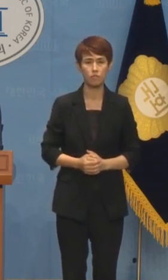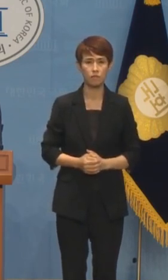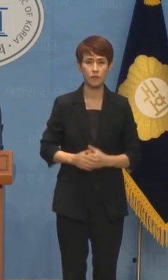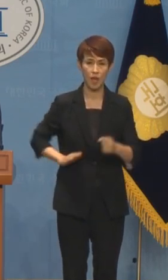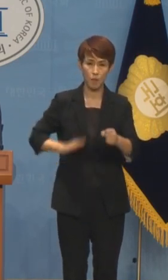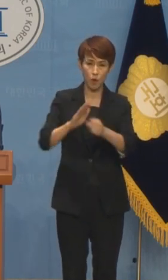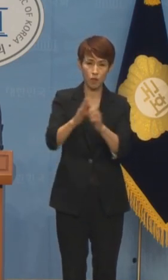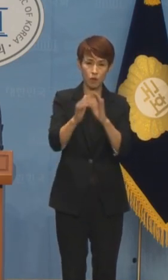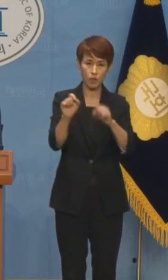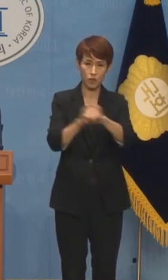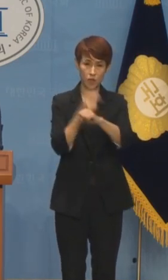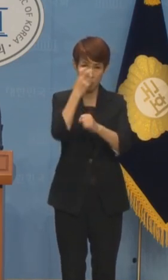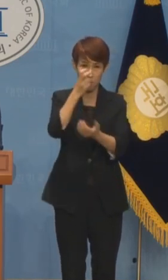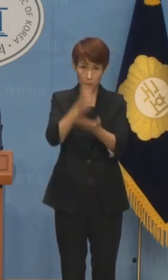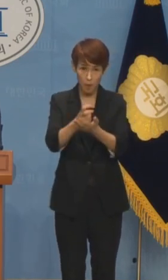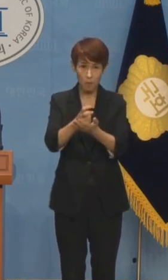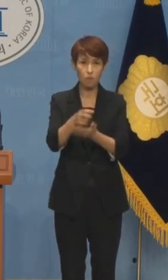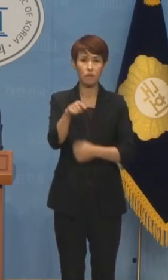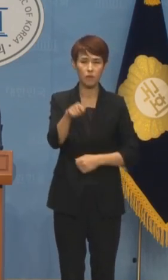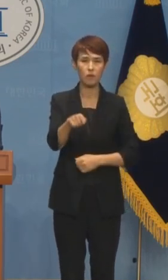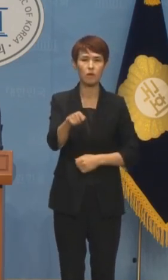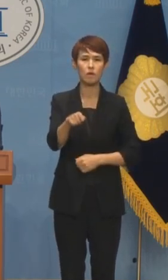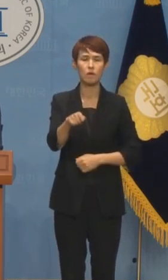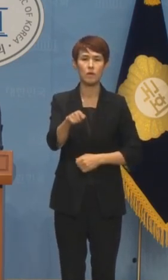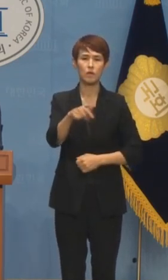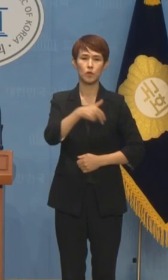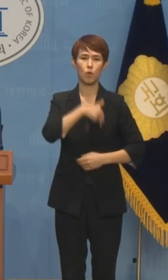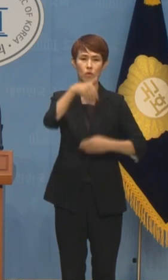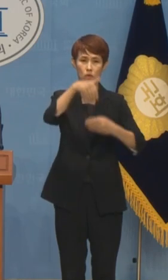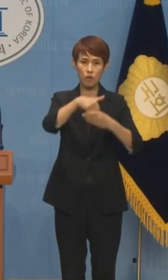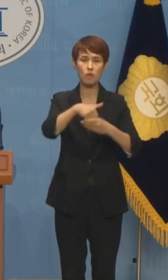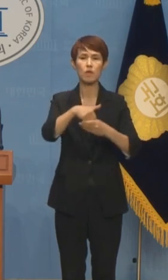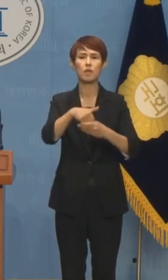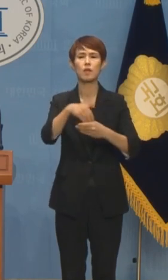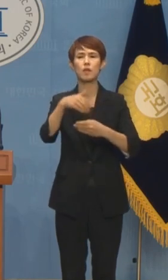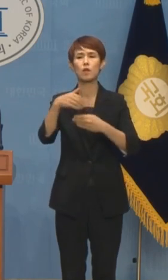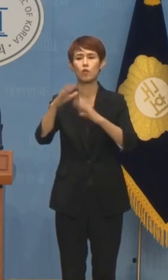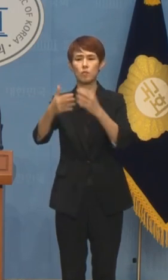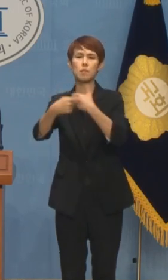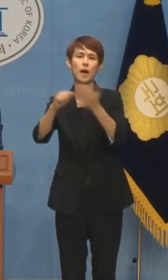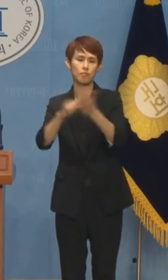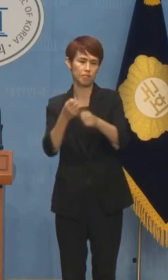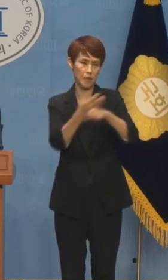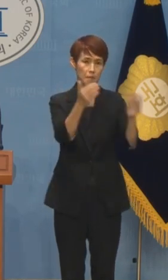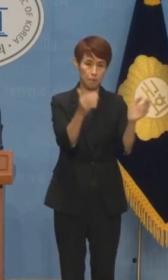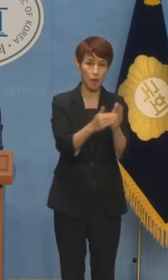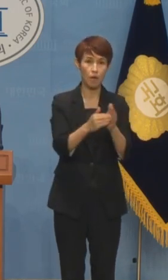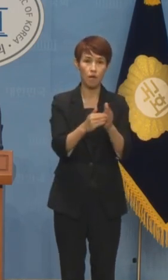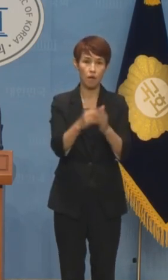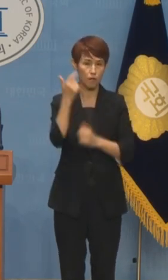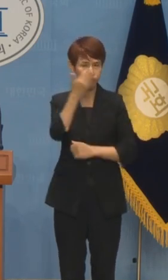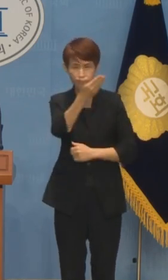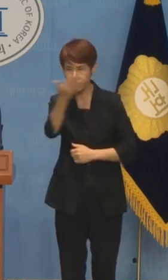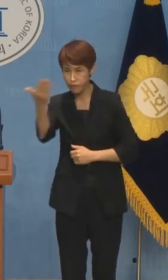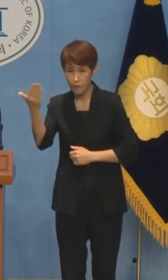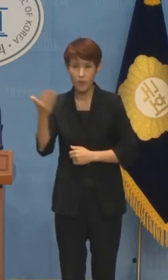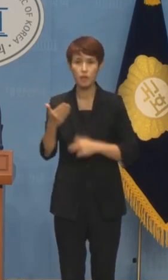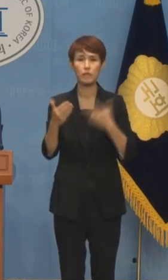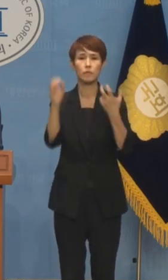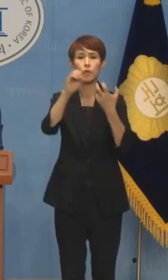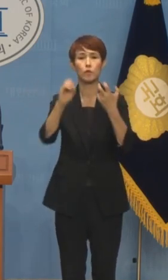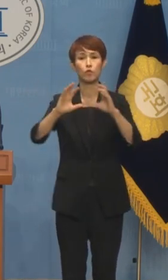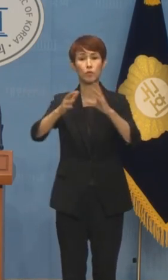해병대원 특검법은 부정할 수 없는 총선 민의이며 여론조사에서도 70%에 가까운